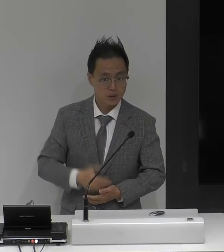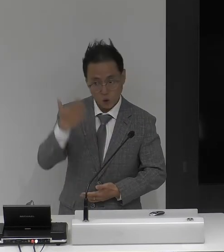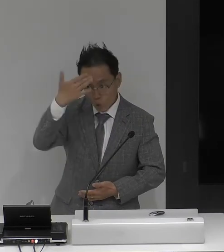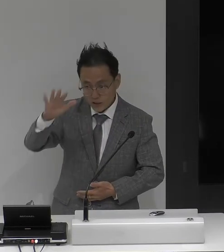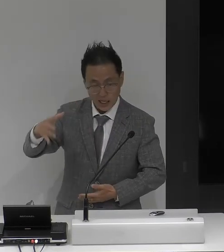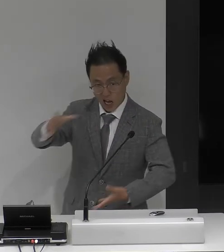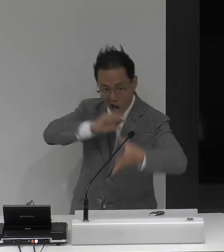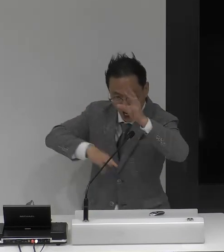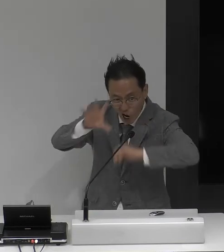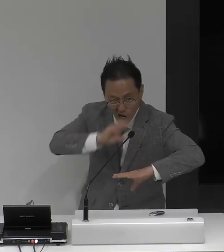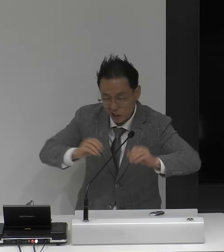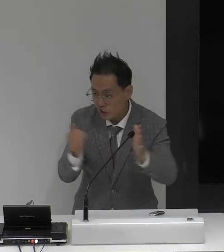공짜 끝.